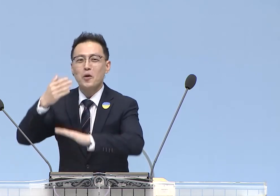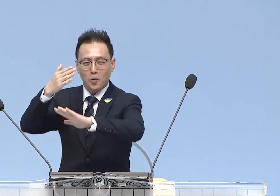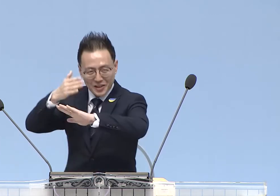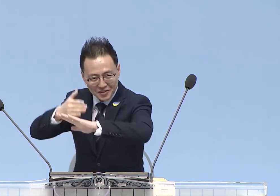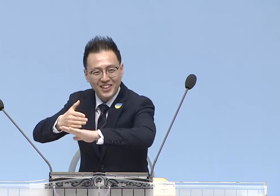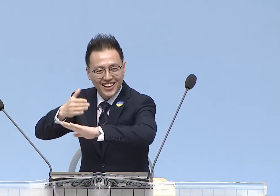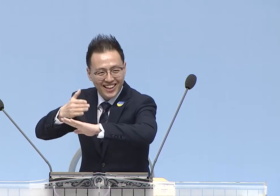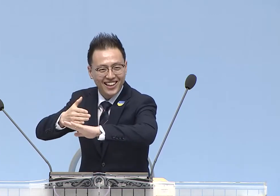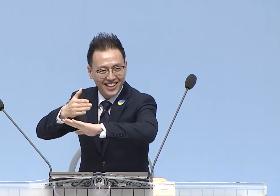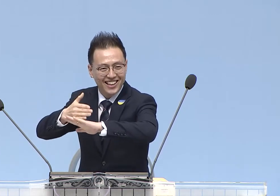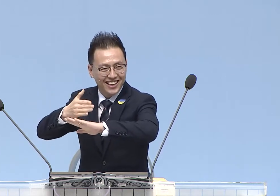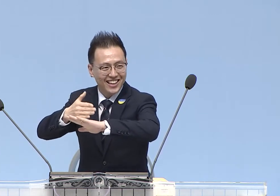고맙습니다.